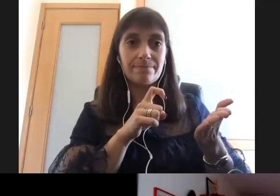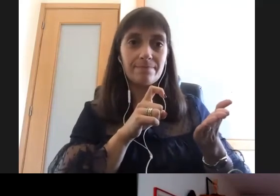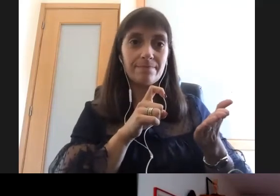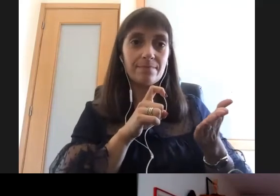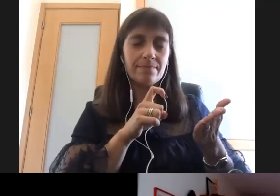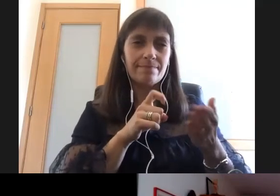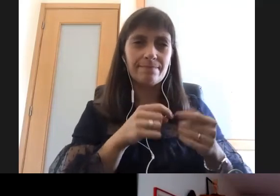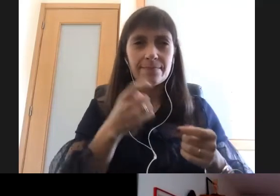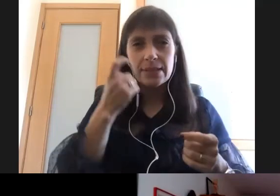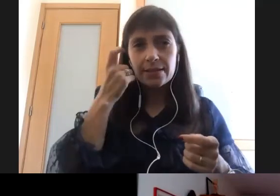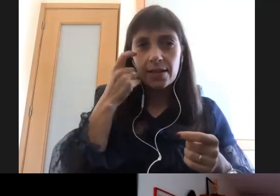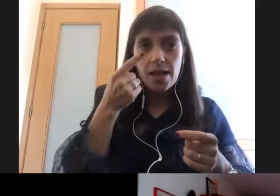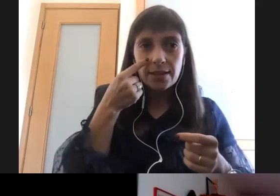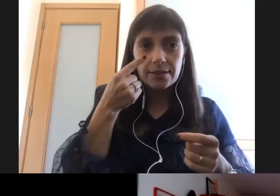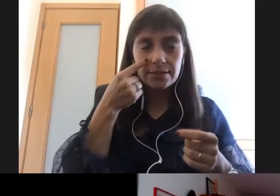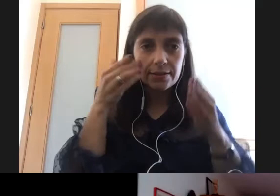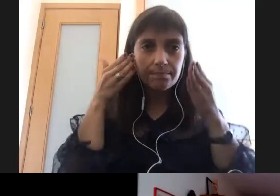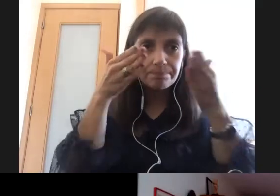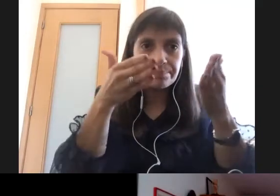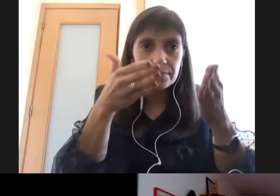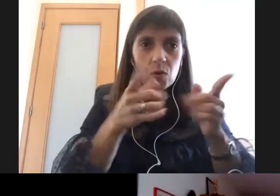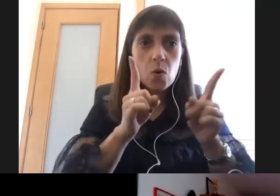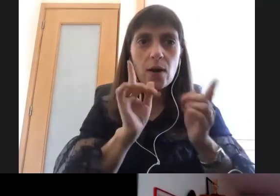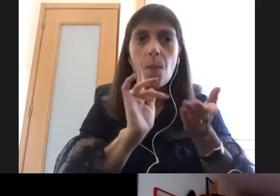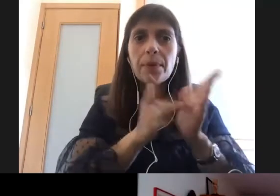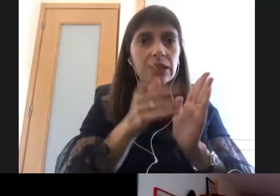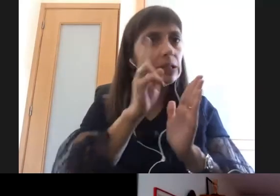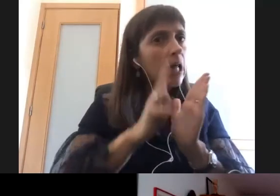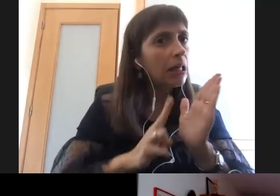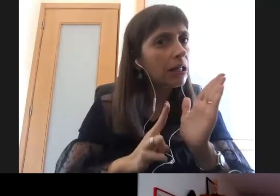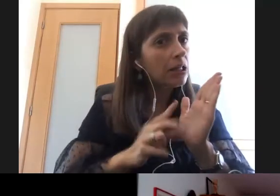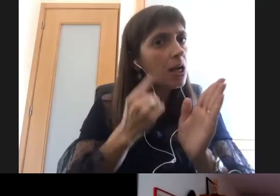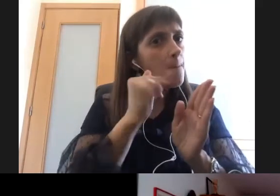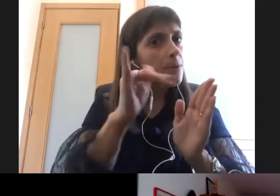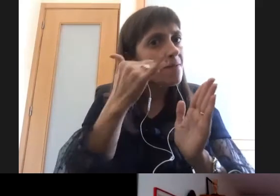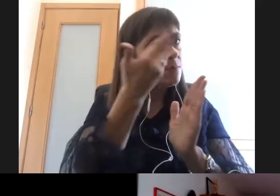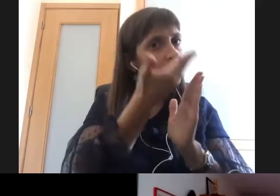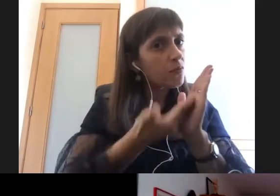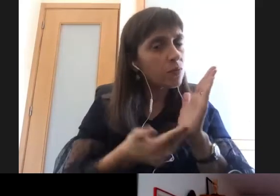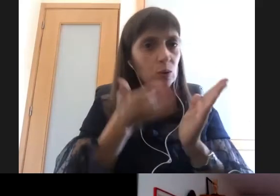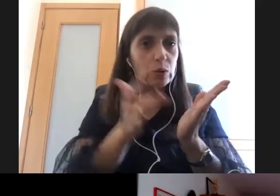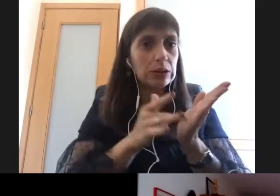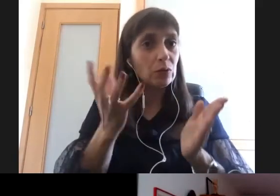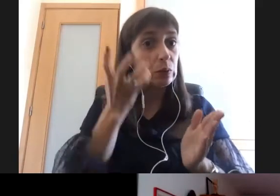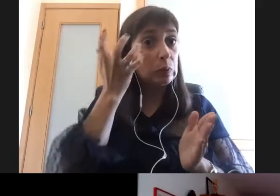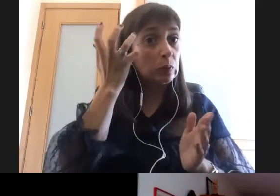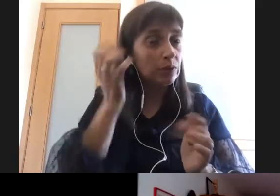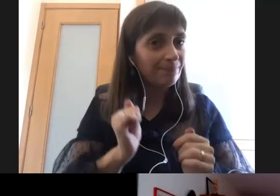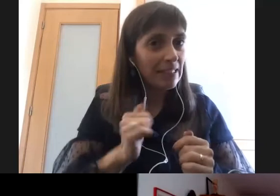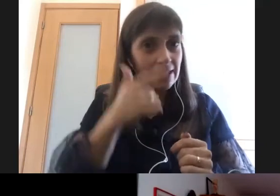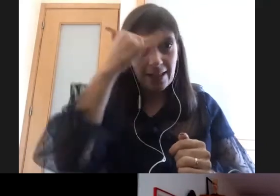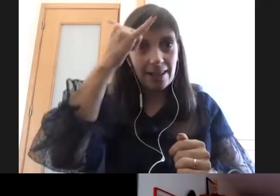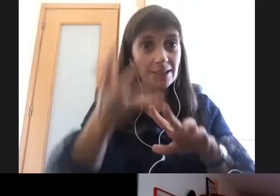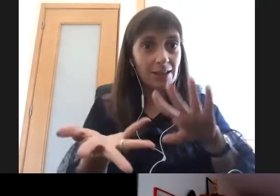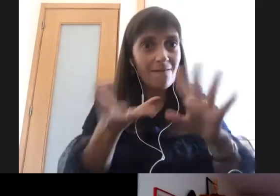prestam atenção na coisa que os brasileiros estavam lendo, aquele conteúdo subversivo todo, e percebem